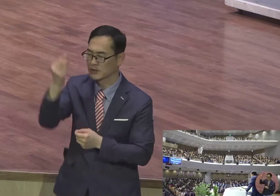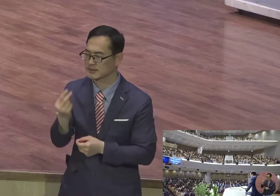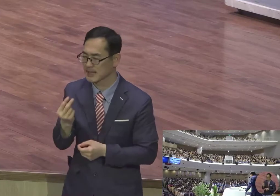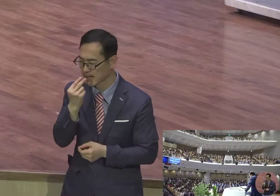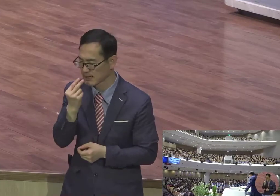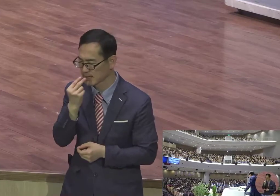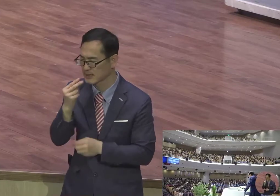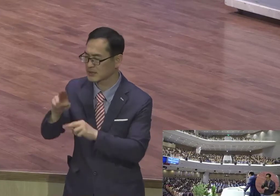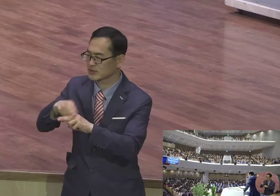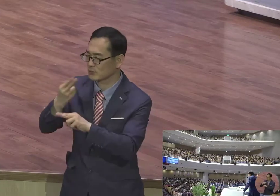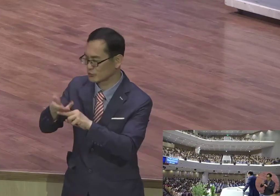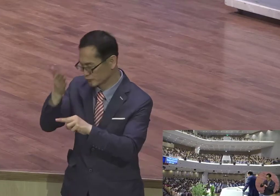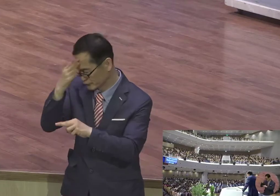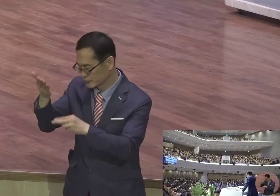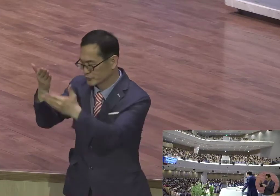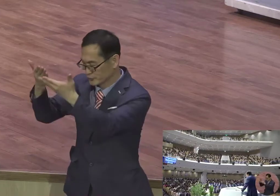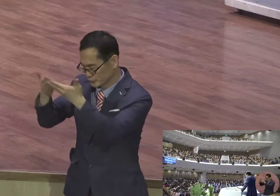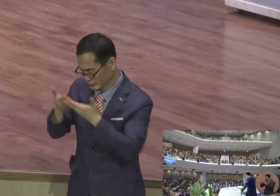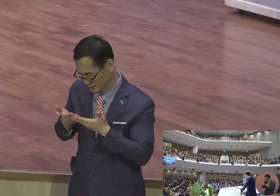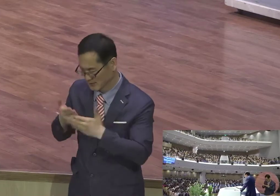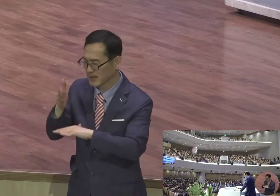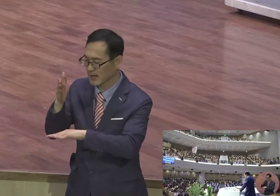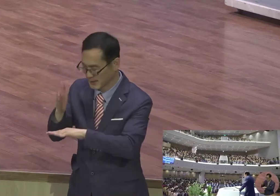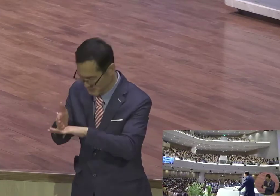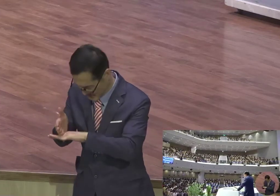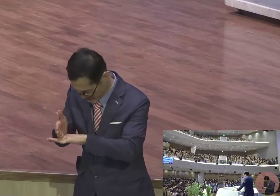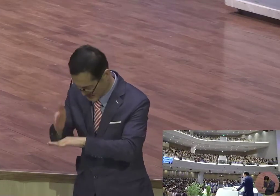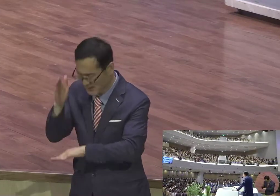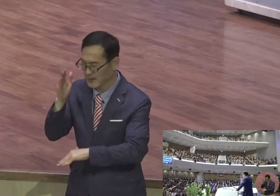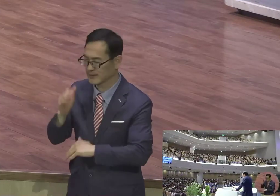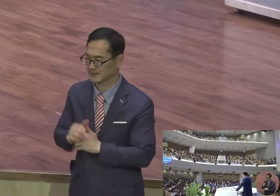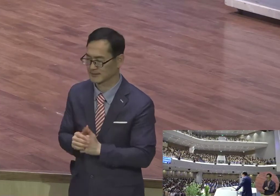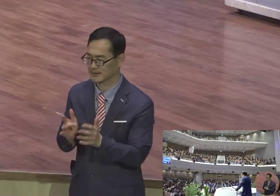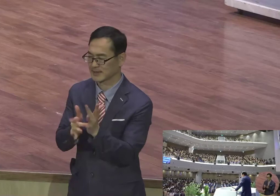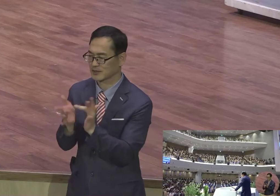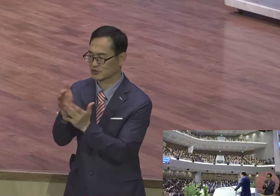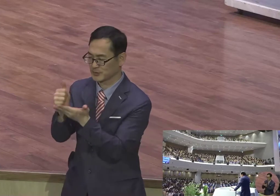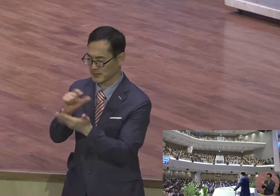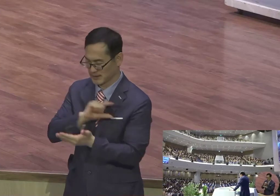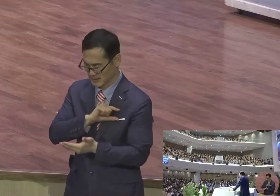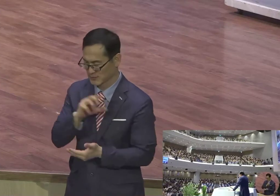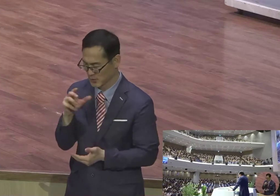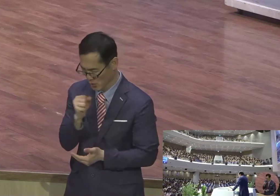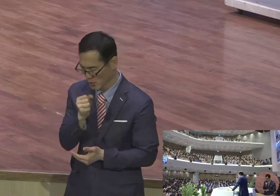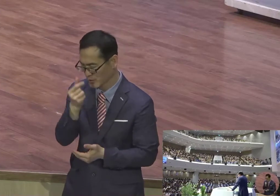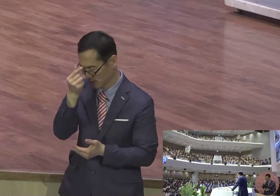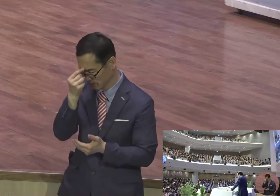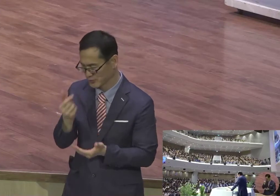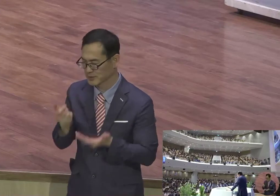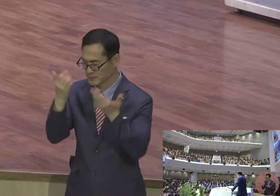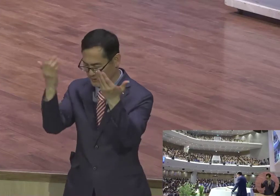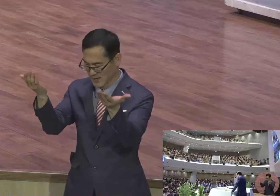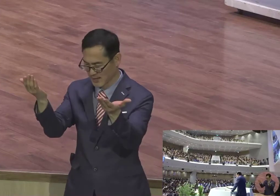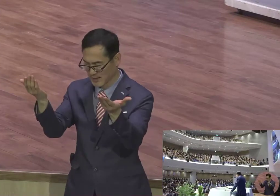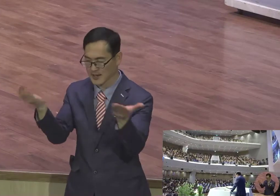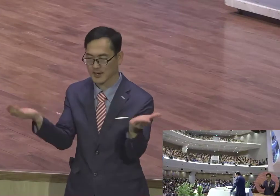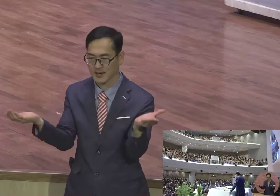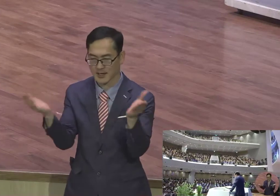선물로 주시니 감사합니다 예수님 이름으로 기도합니다